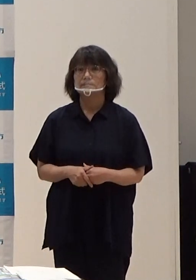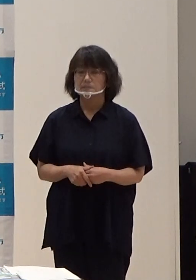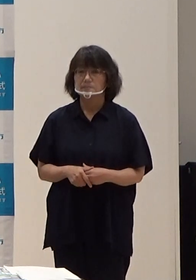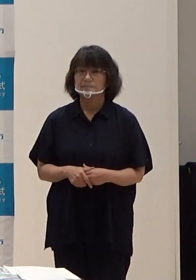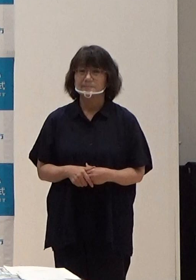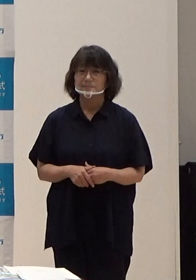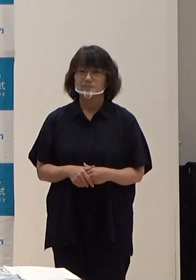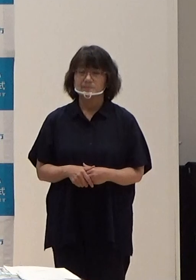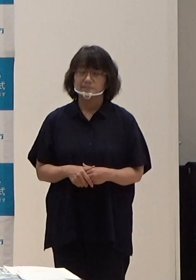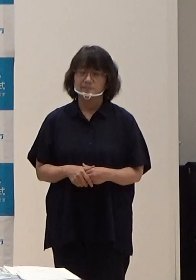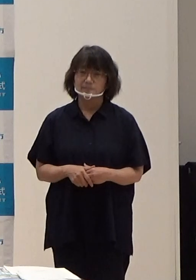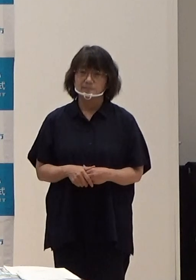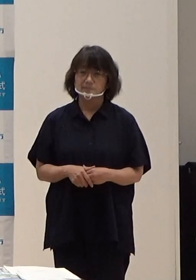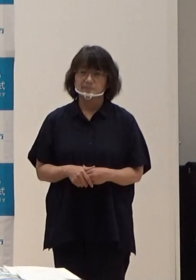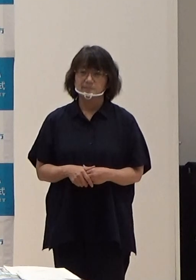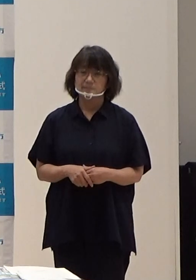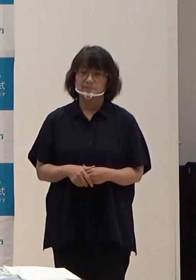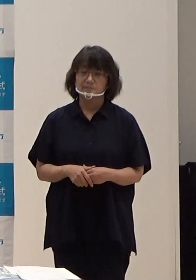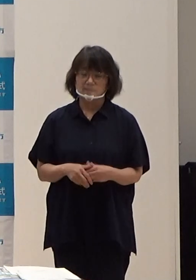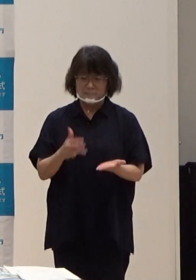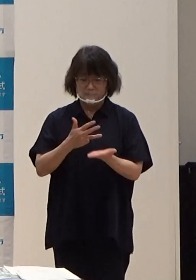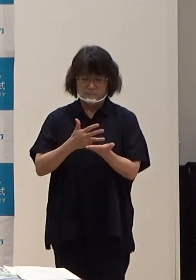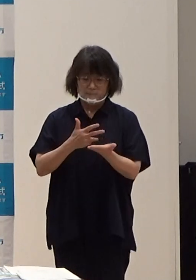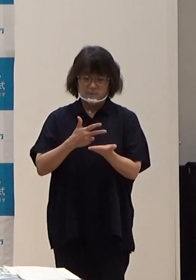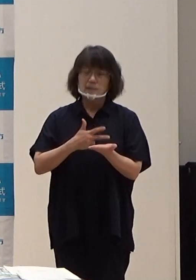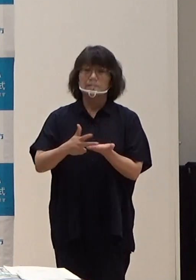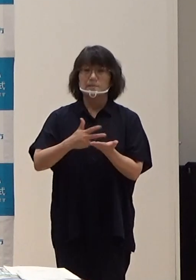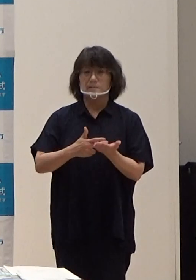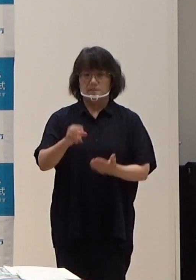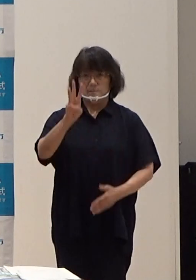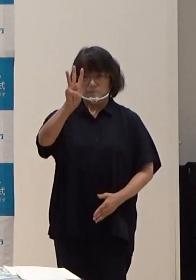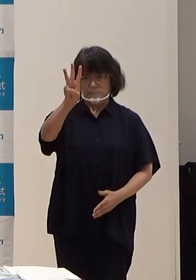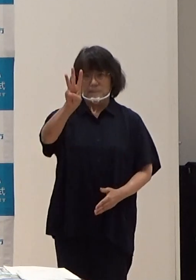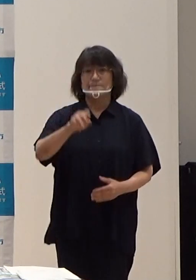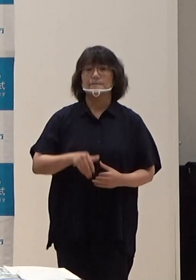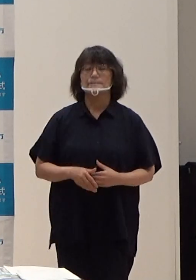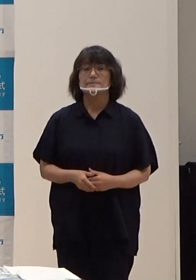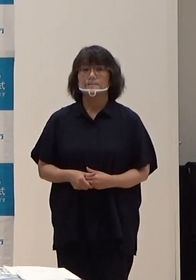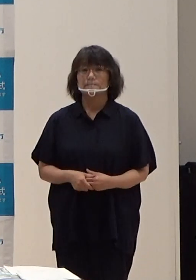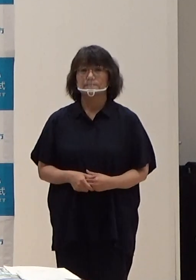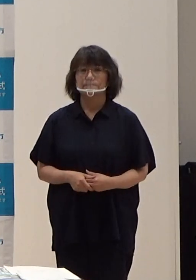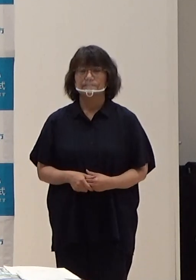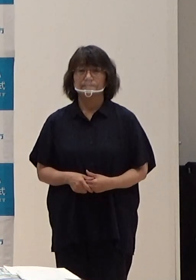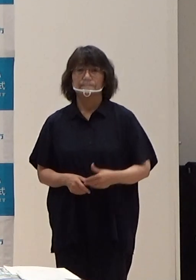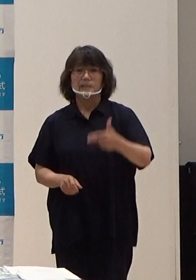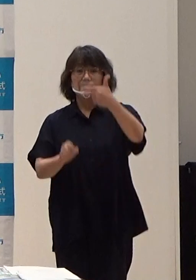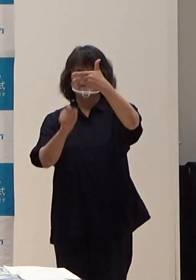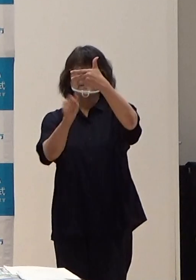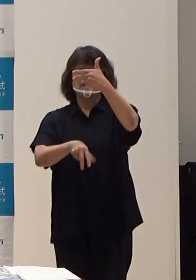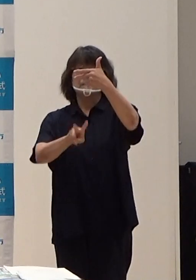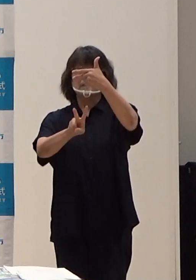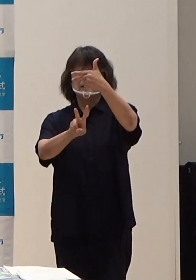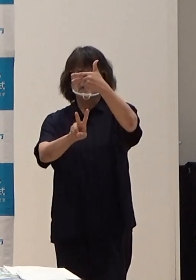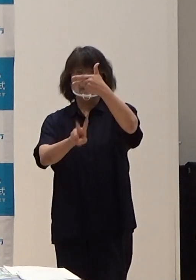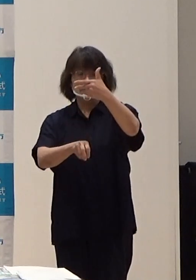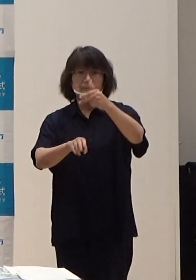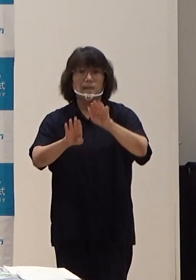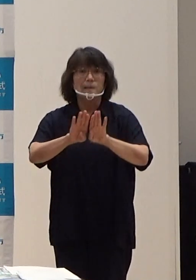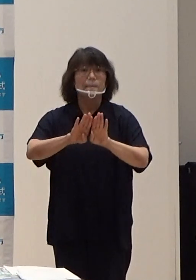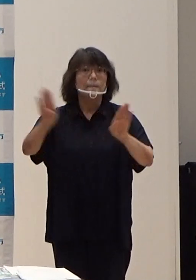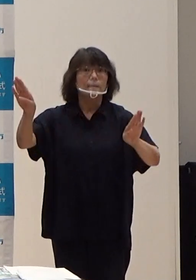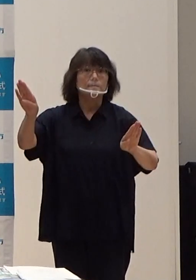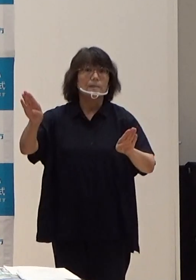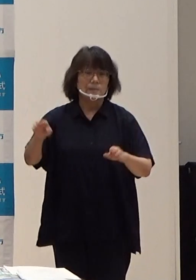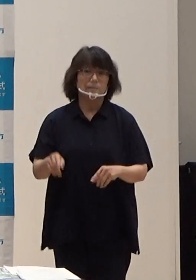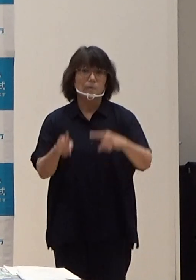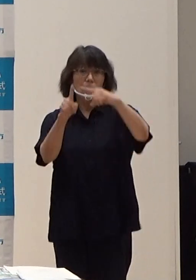次の 3-1 をご覧いただければと思いますが、7月20日開催の厚生労働省厚生